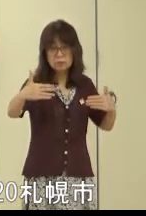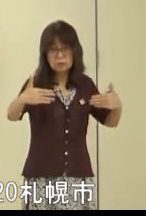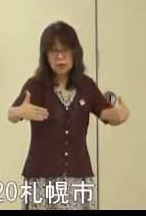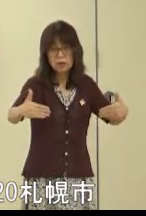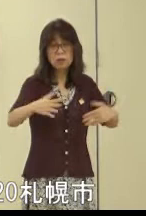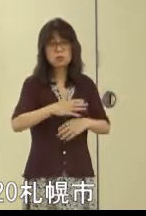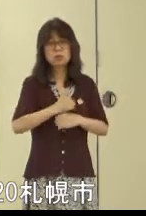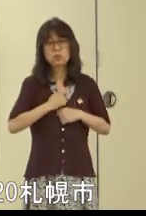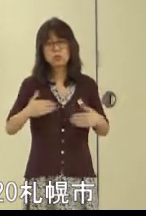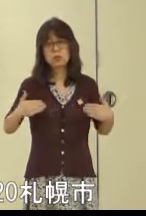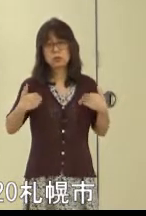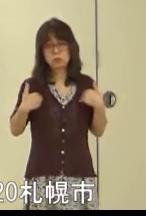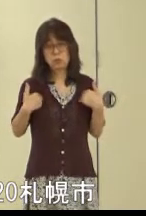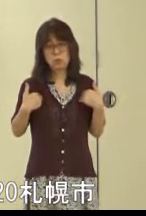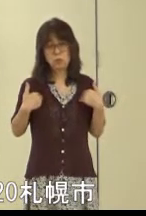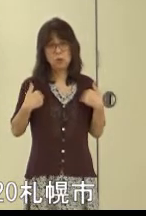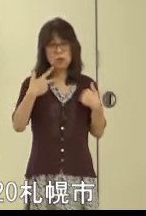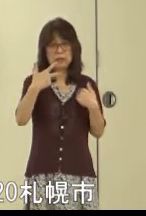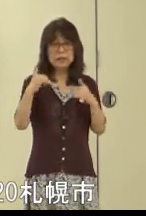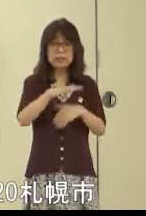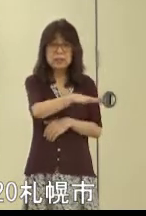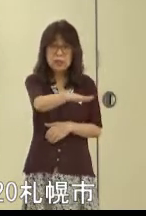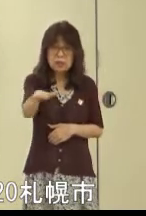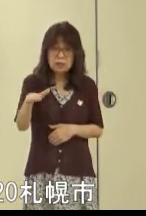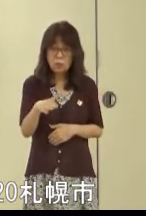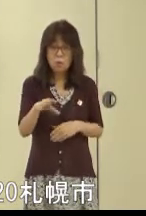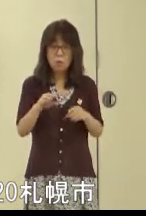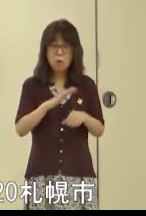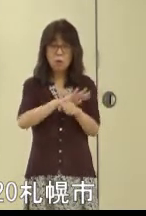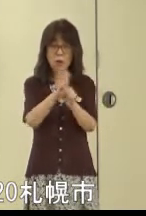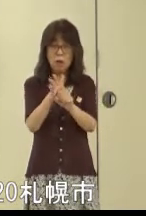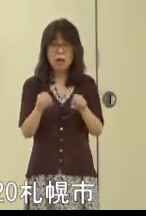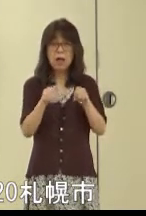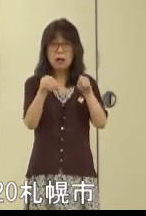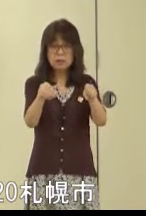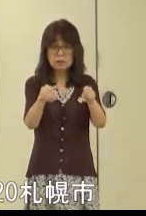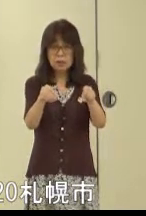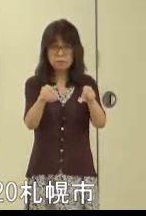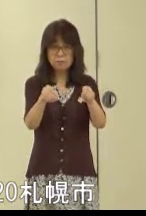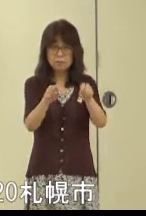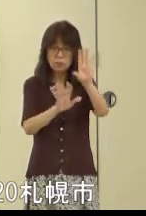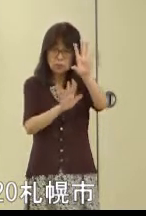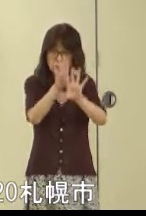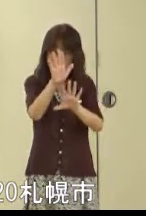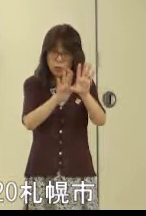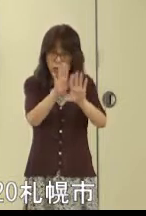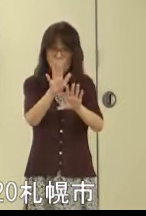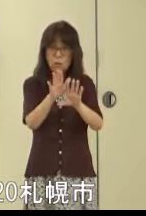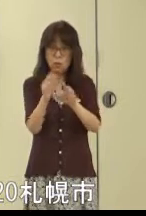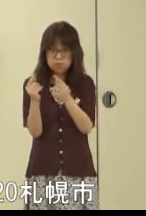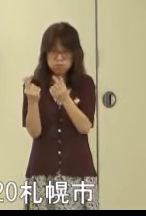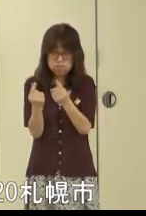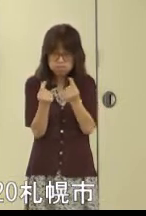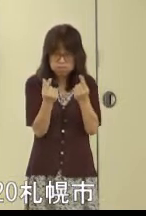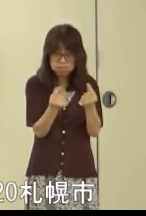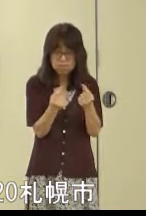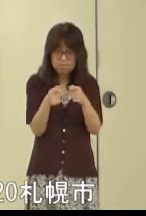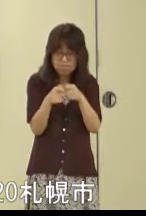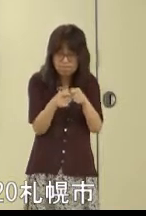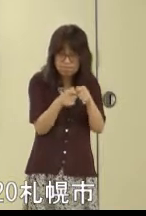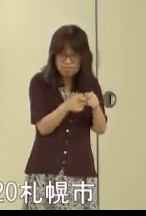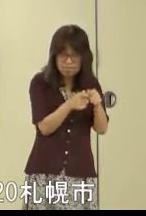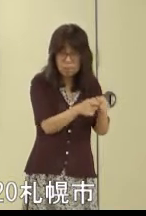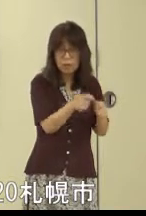おりますので市内の感染状況ということを逐次確認をいただきまして